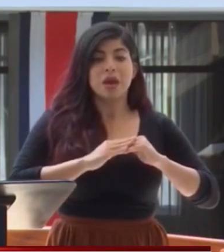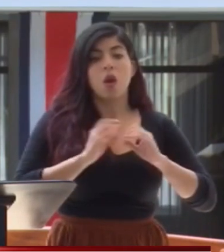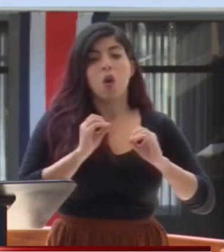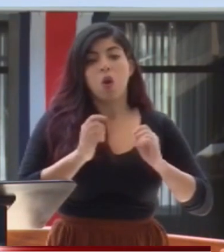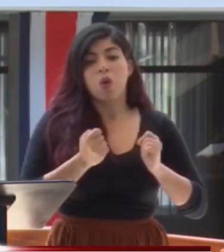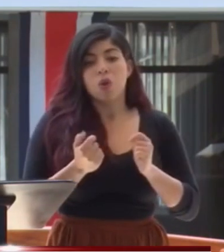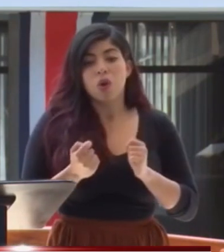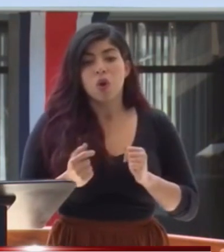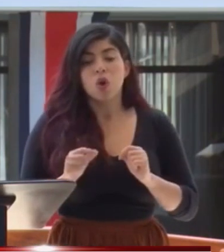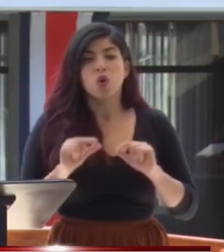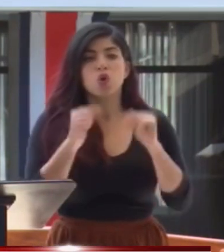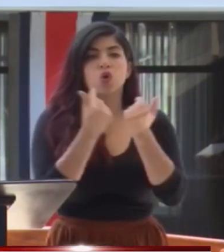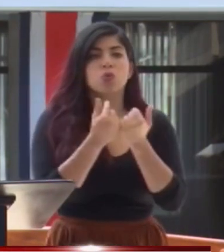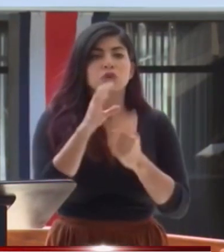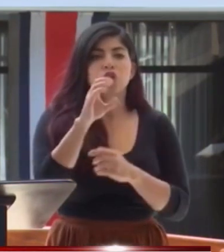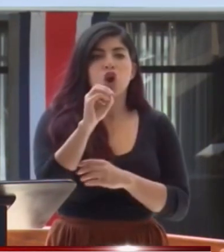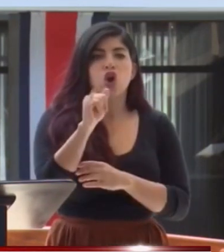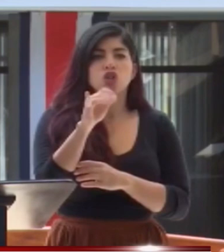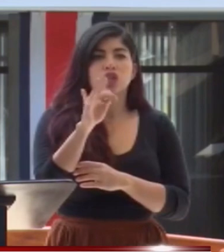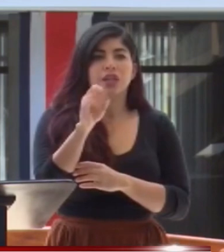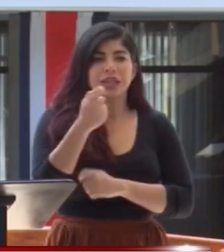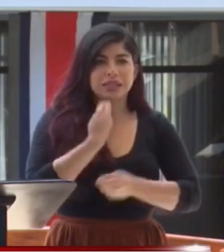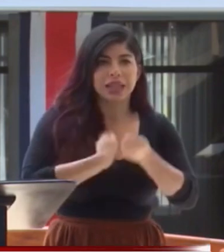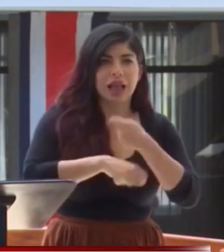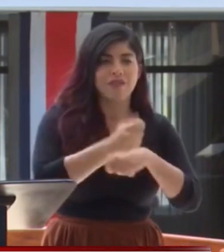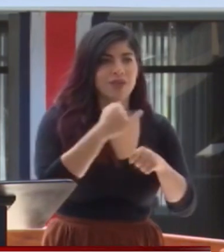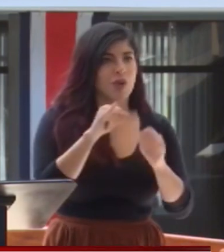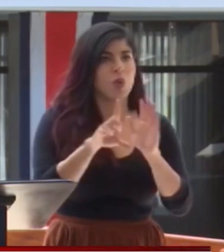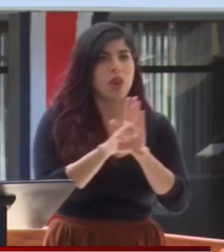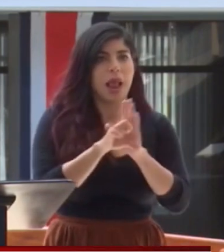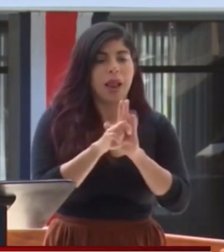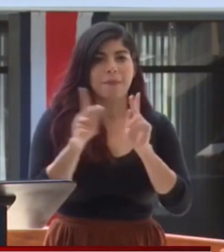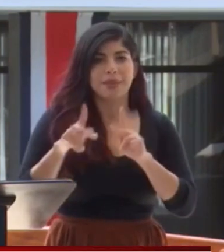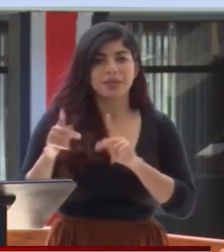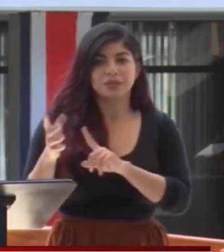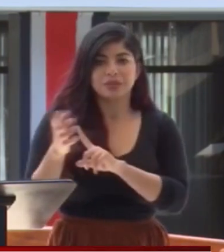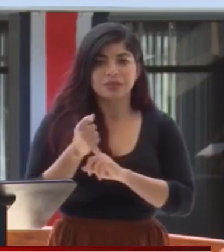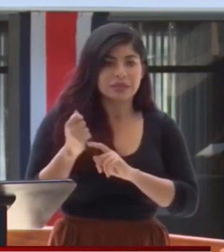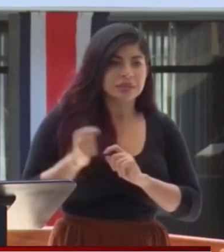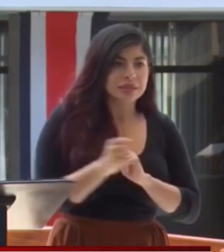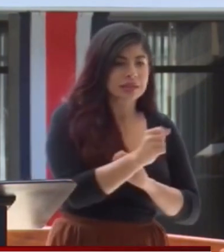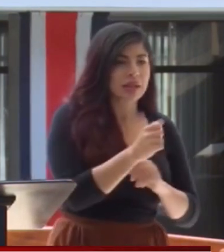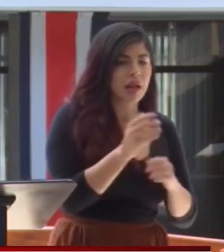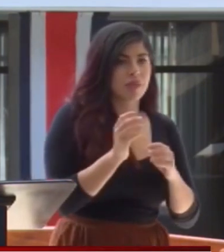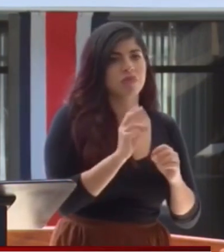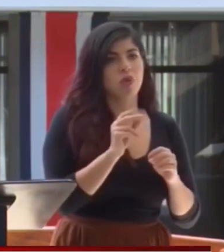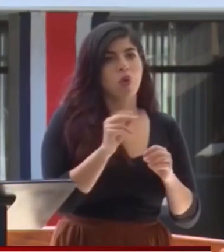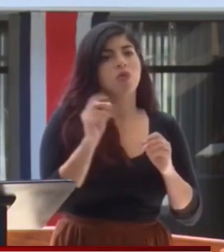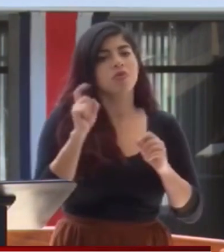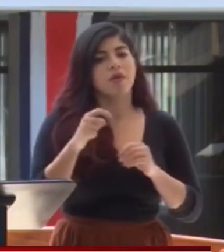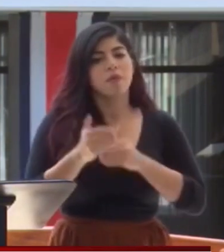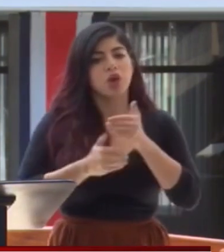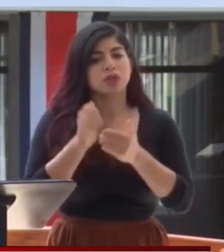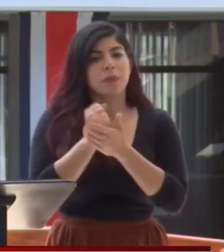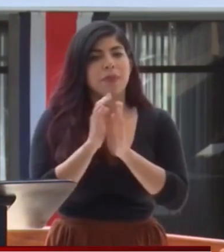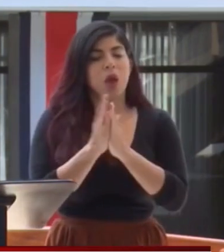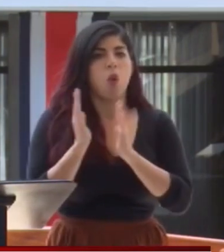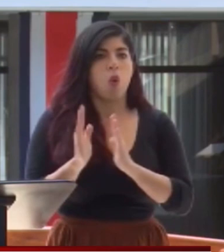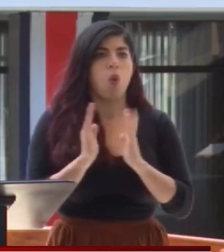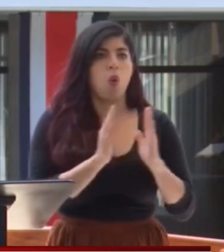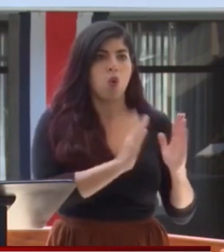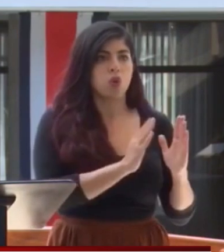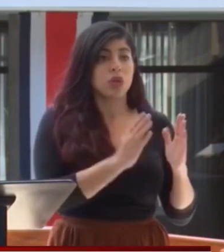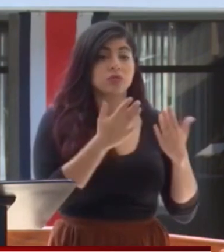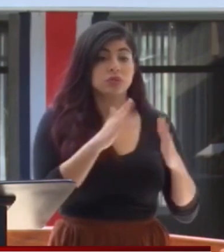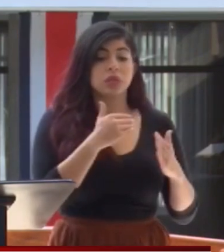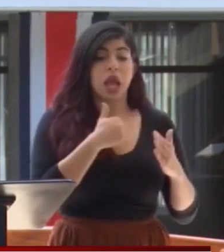no erradicar, las bandas de coyotaje en nuestro territorio, dado que hay migraciones seguras, registradas y ordenadas. Sí hay